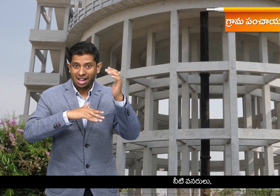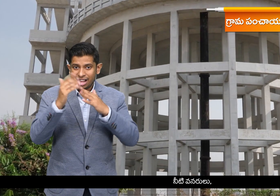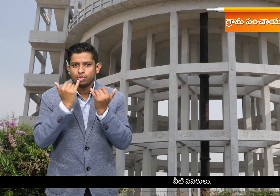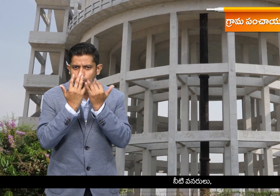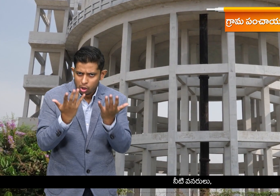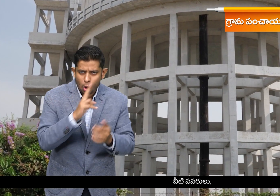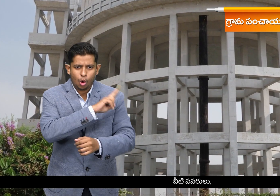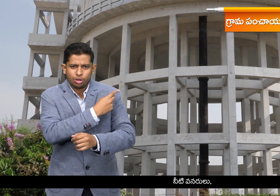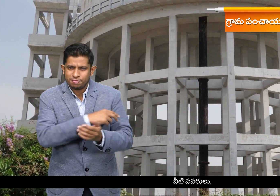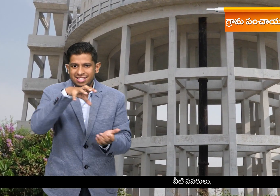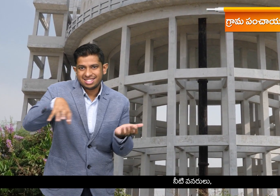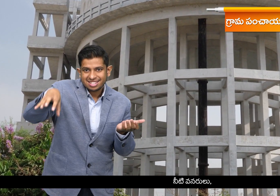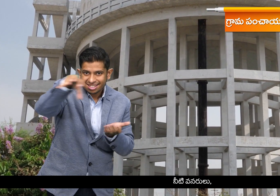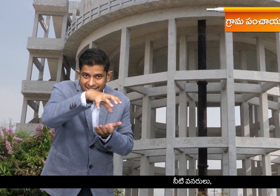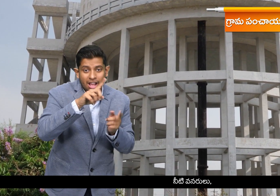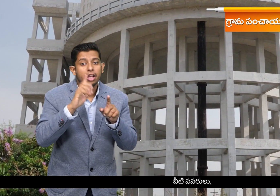నీటి వనరులు,